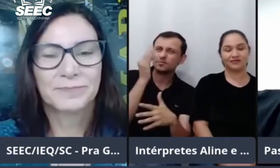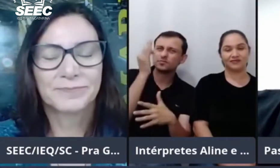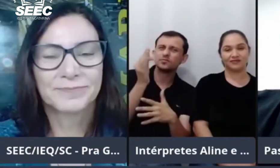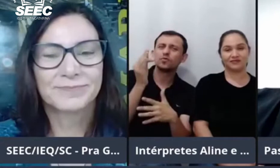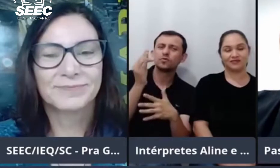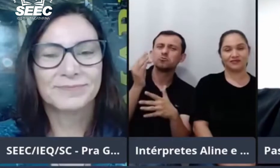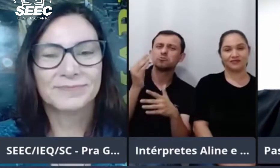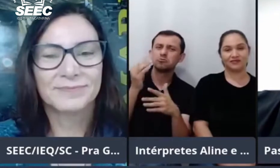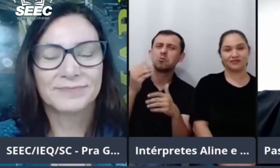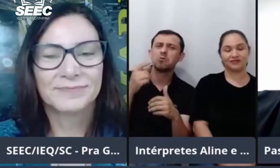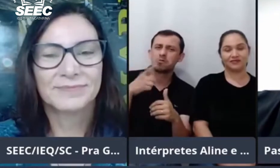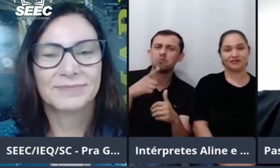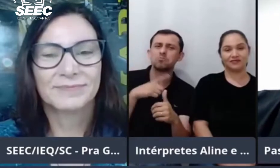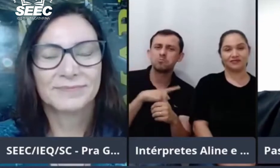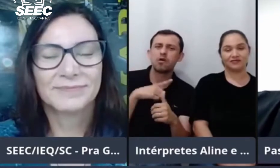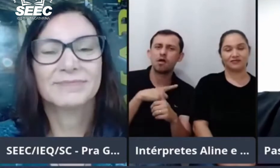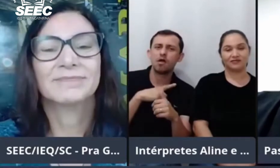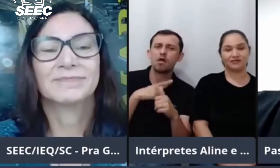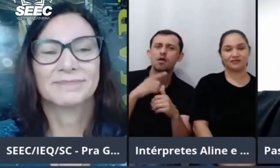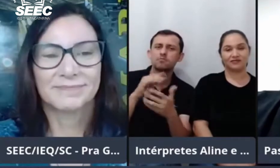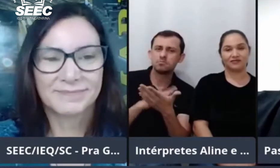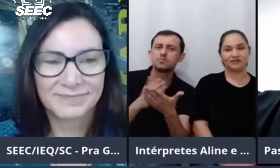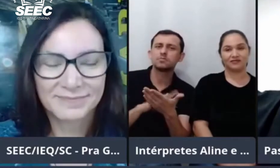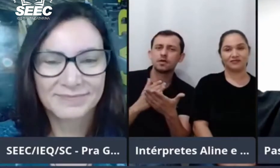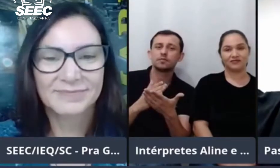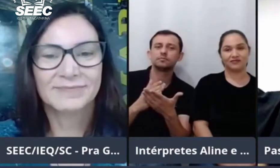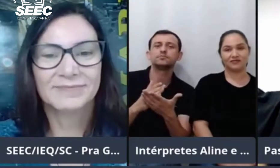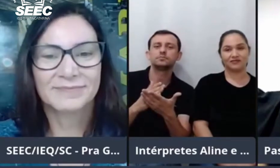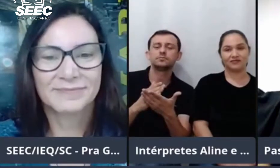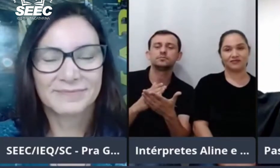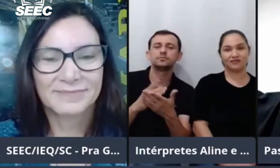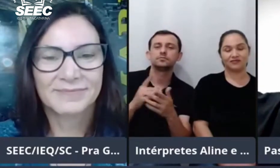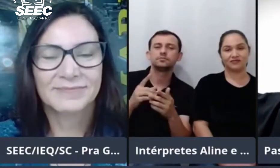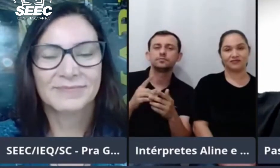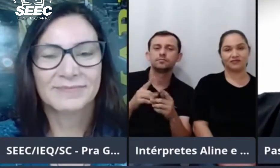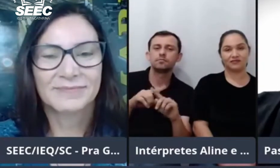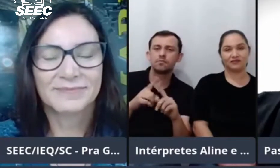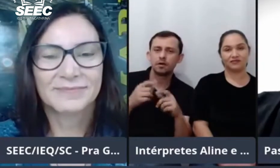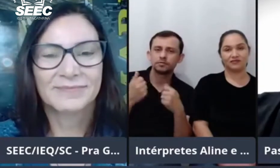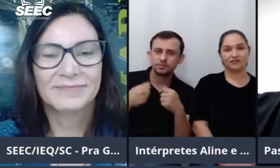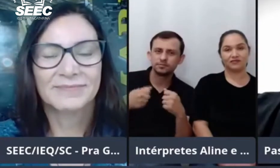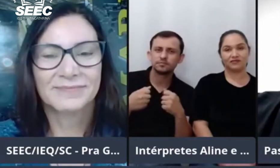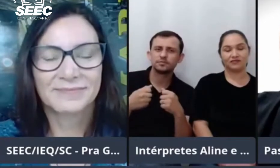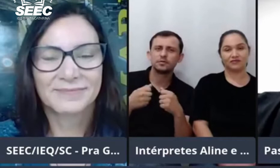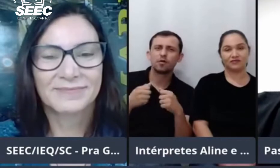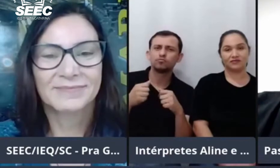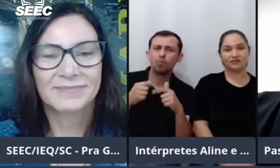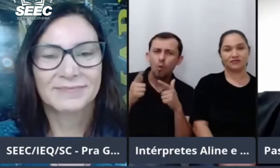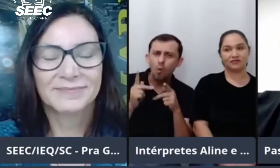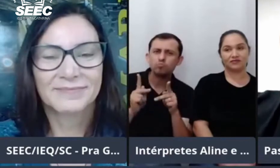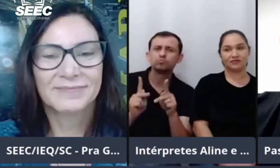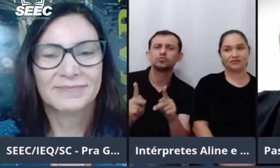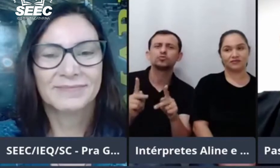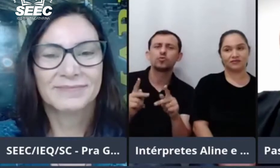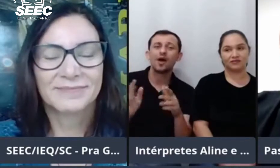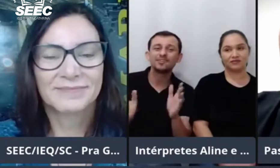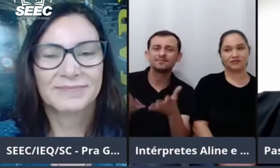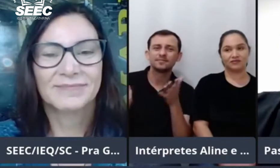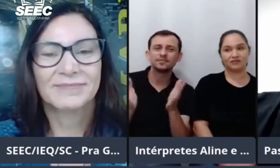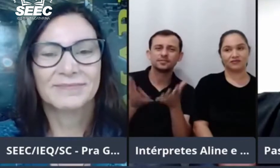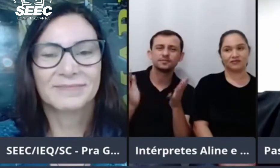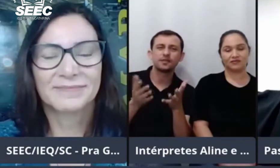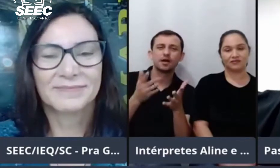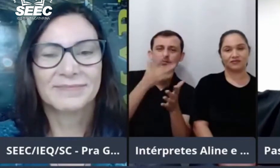realização pessoal, né? É uma realização que eu gosto muito, a minha família se realiza,